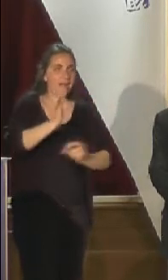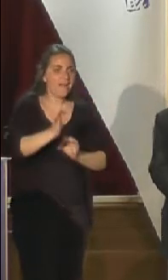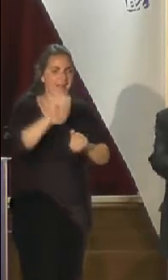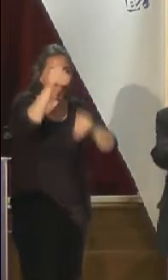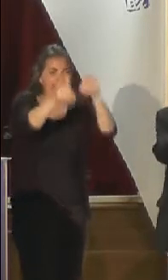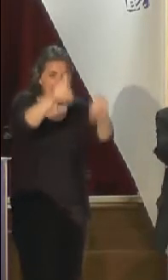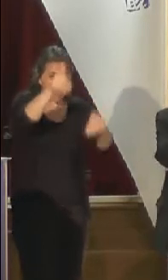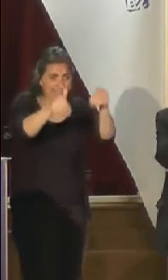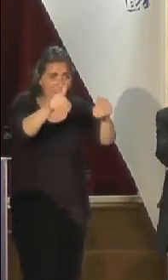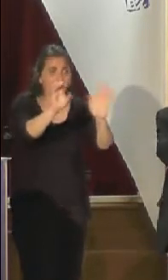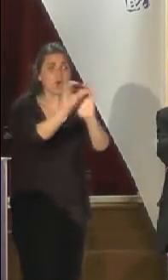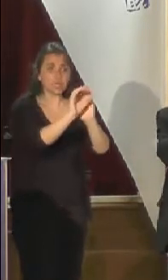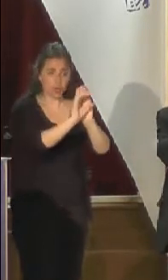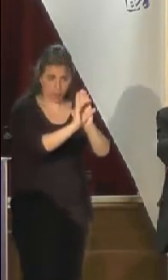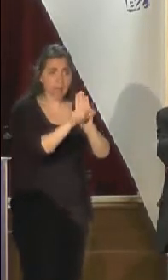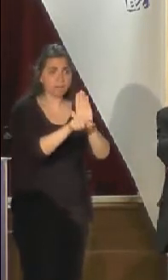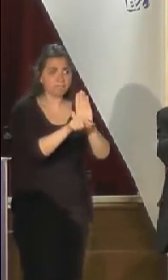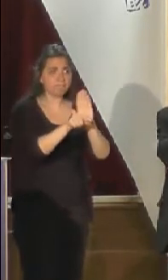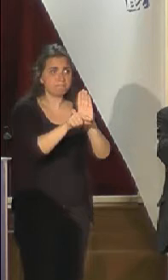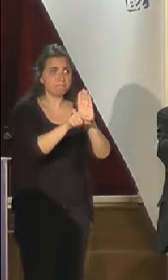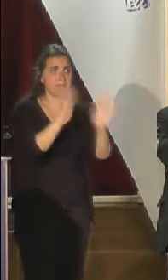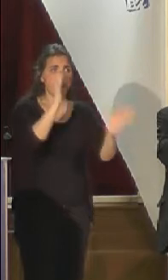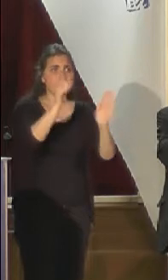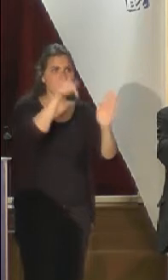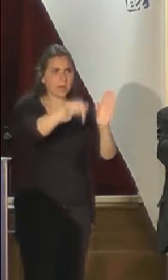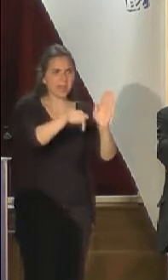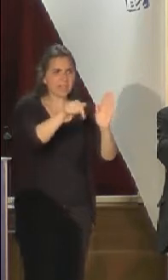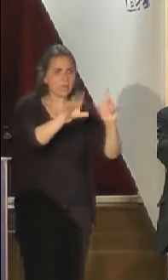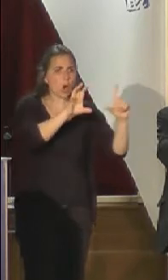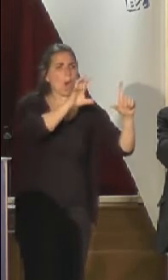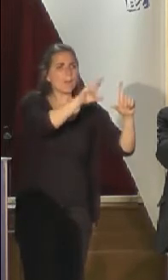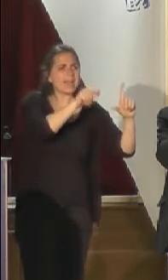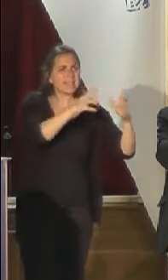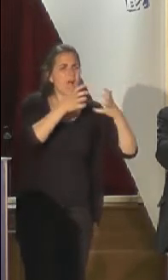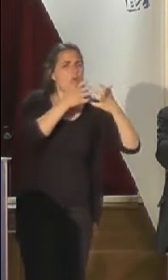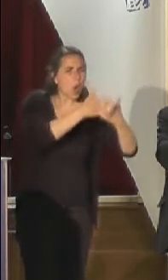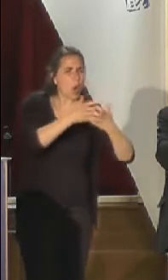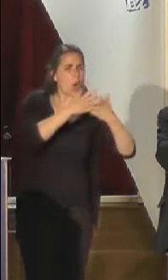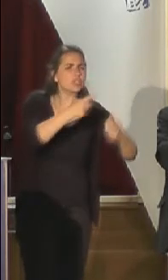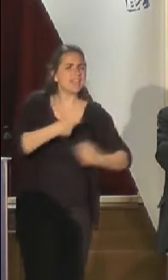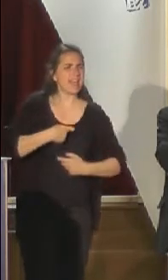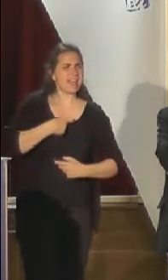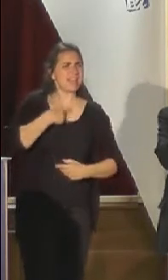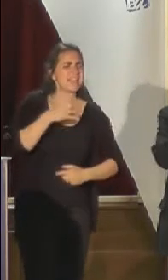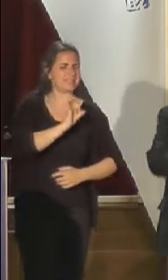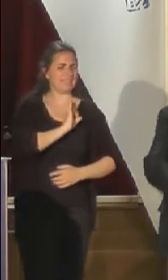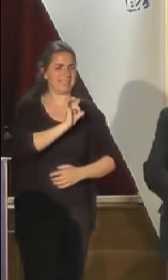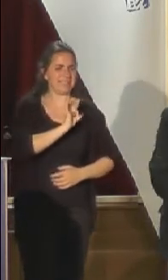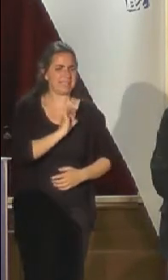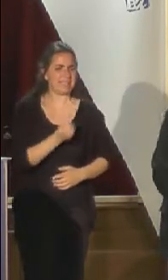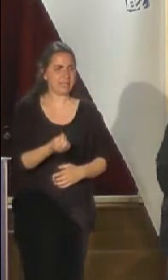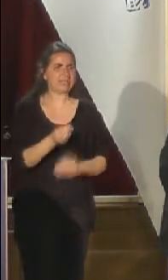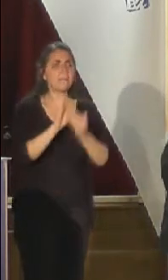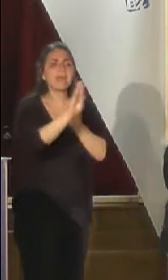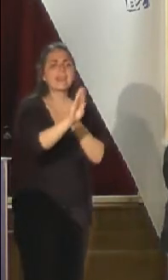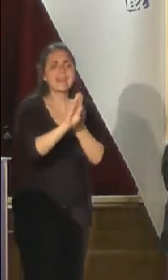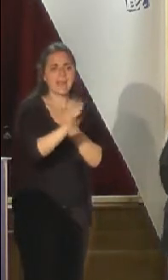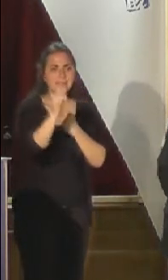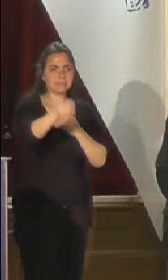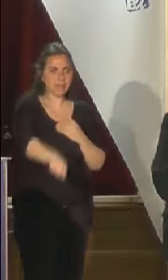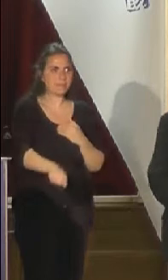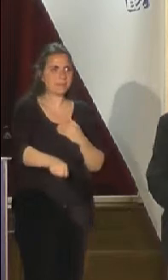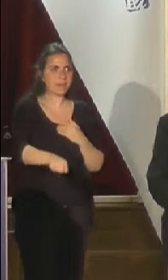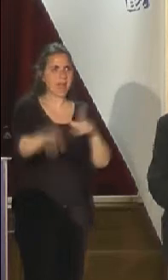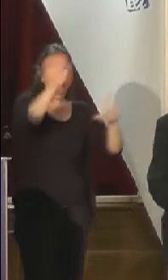democracia constitucional. É o país onde houve máis loitas cívicas, sindicais e viciñais de toda